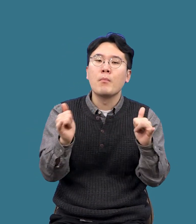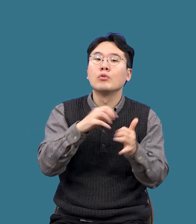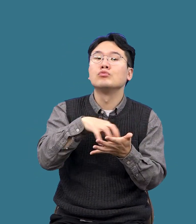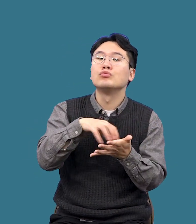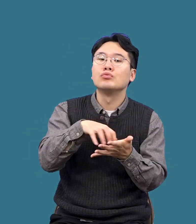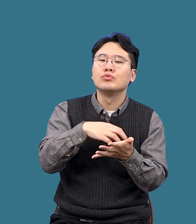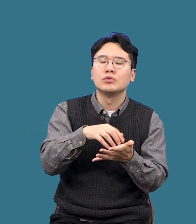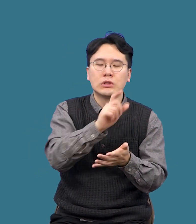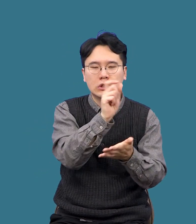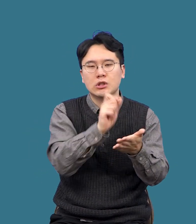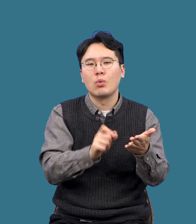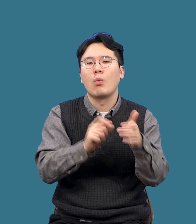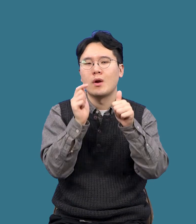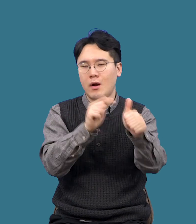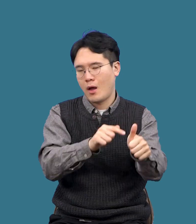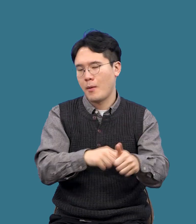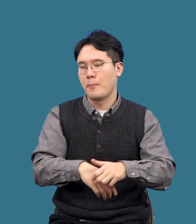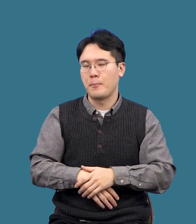기록하라.